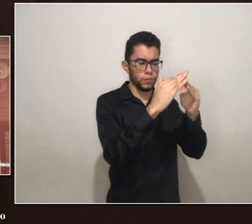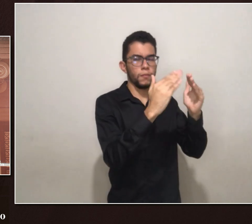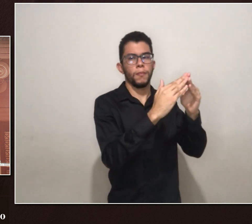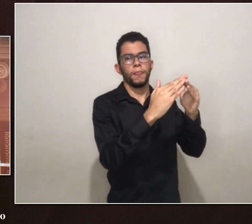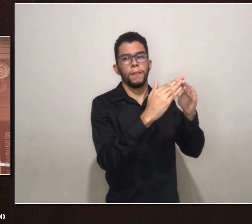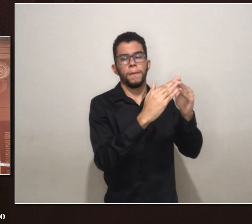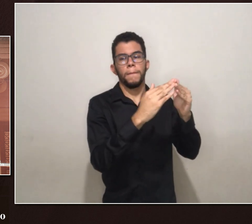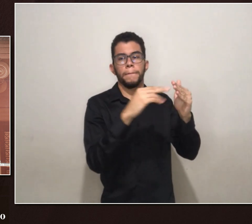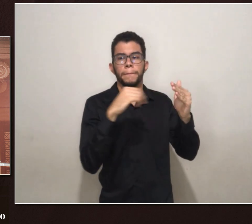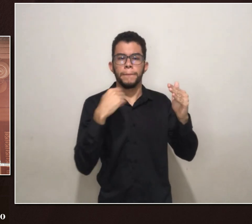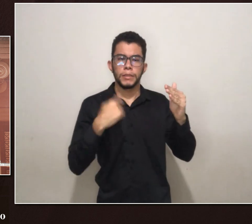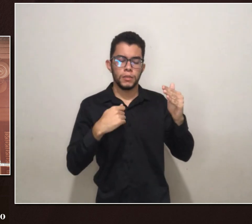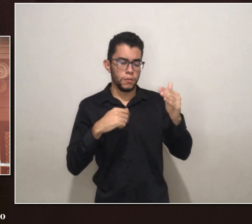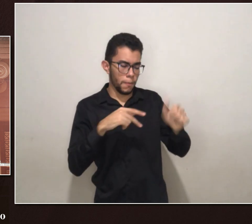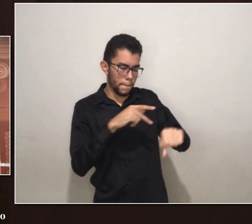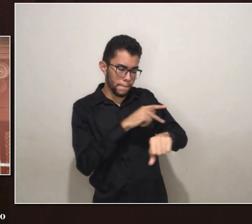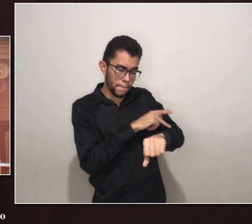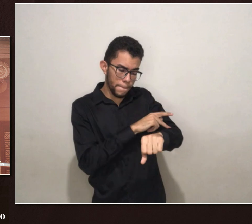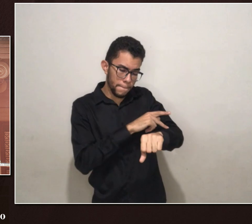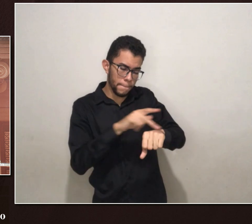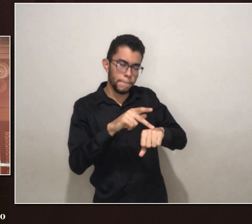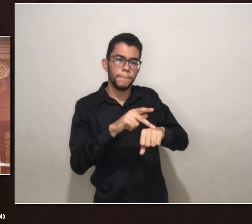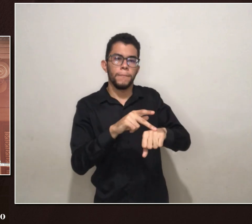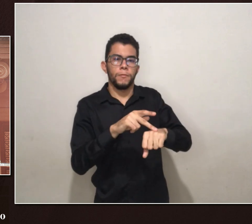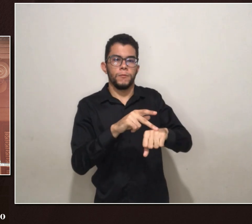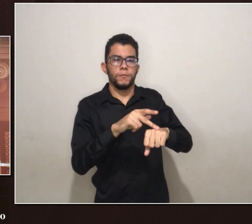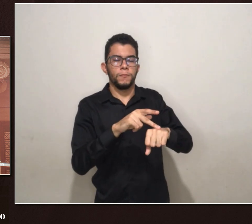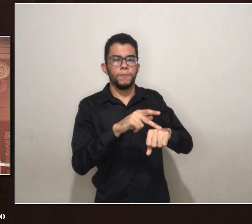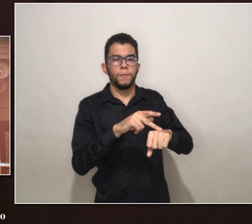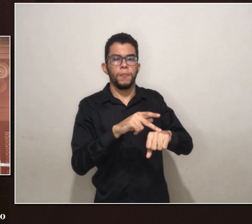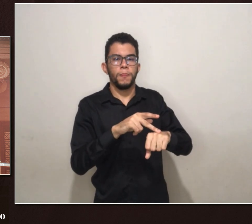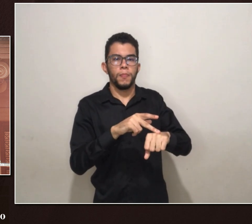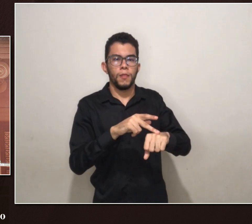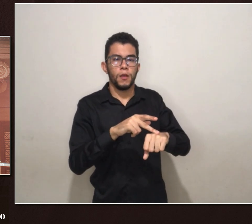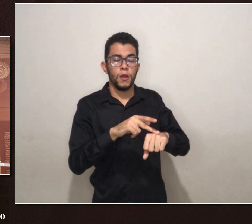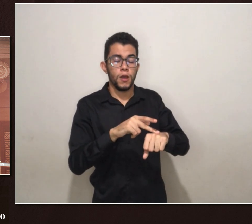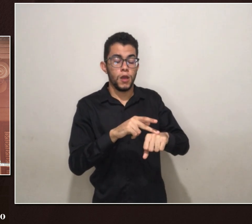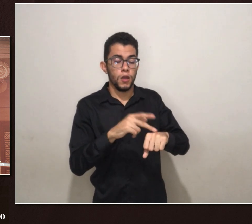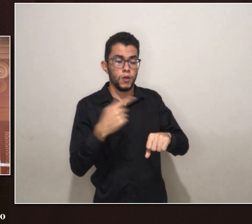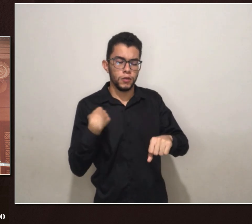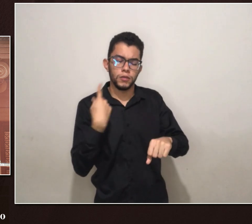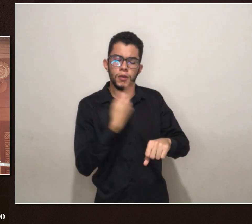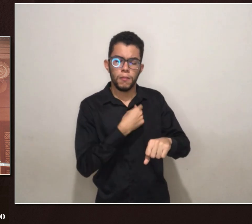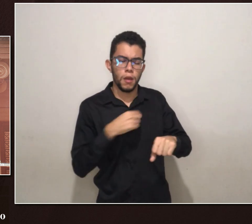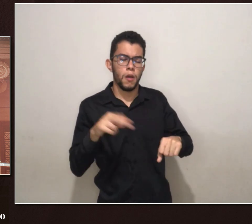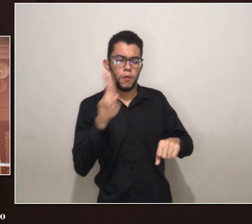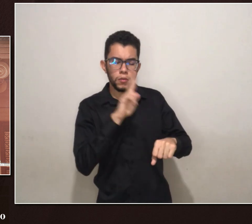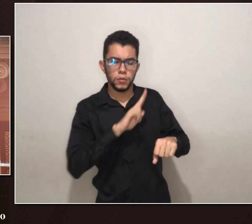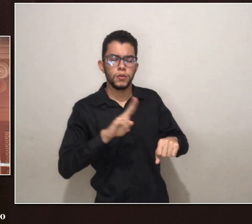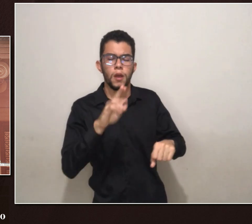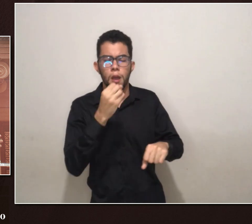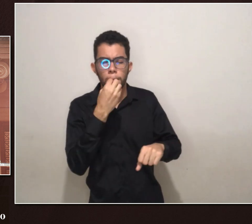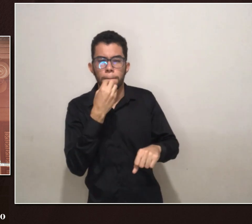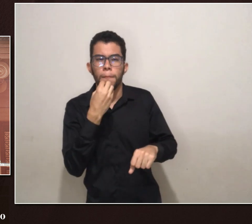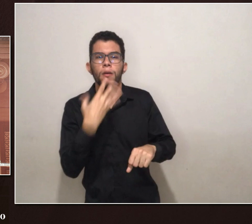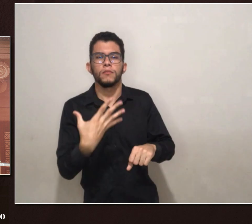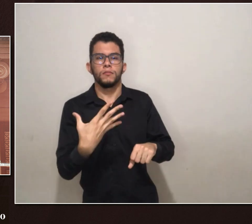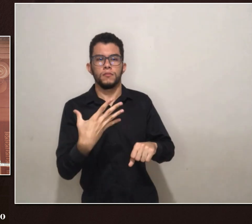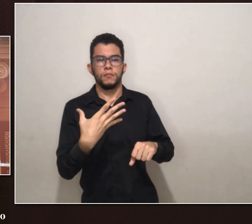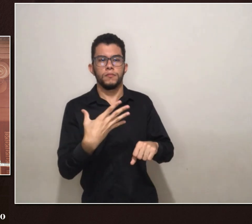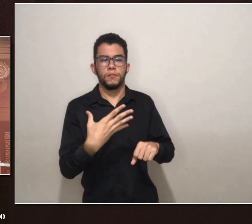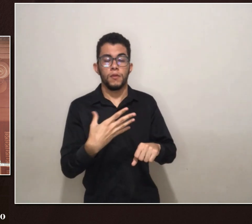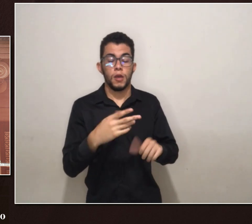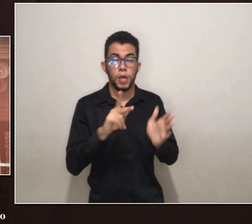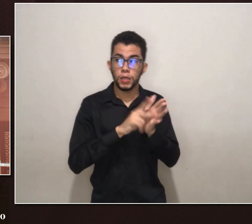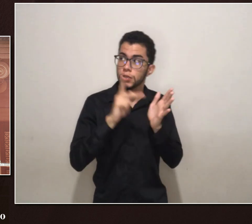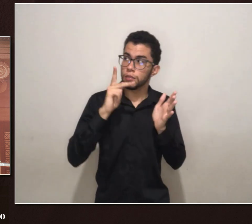se purificar destes erros, será utensílio para honra, santificado e útil ao seu possuidor,